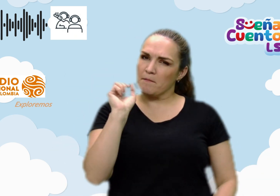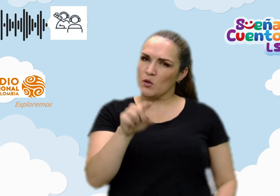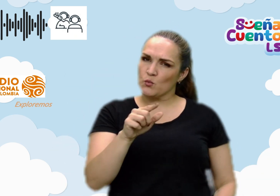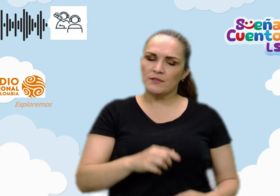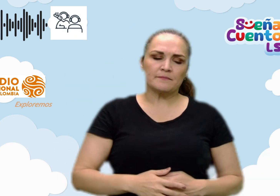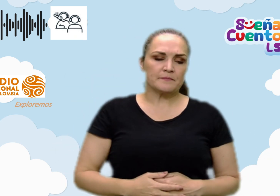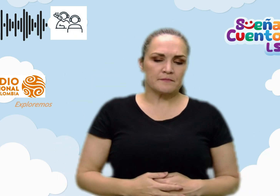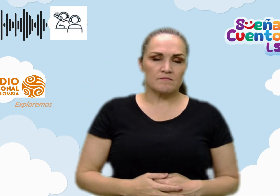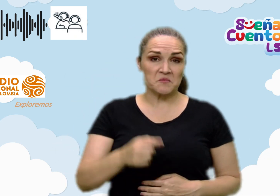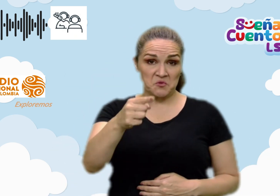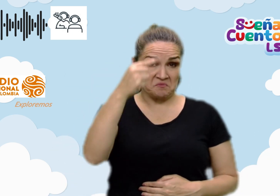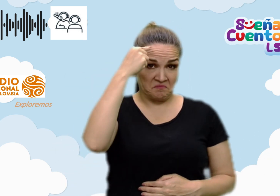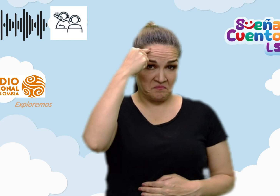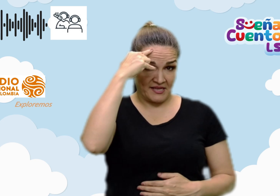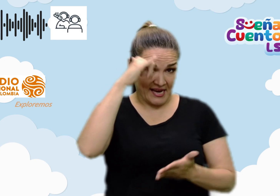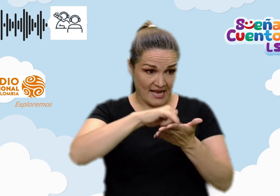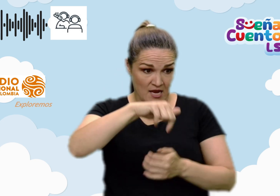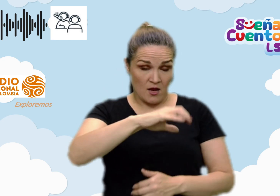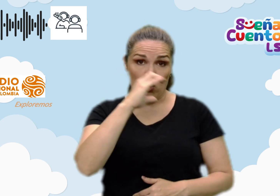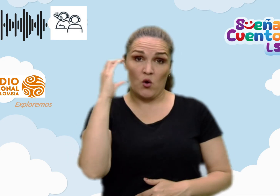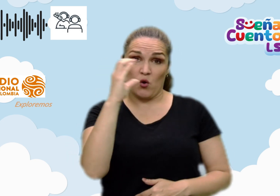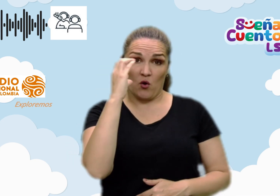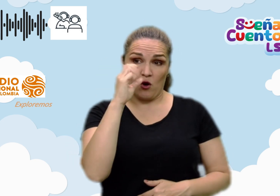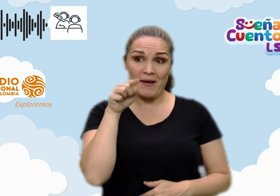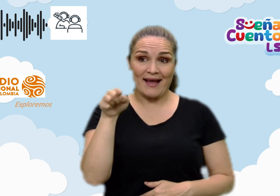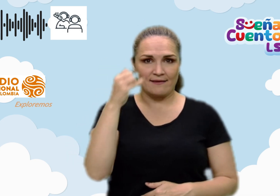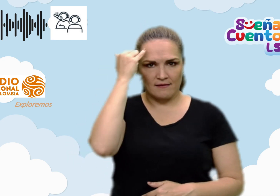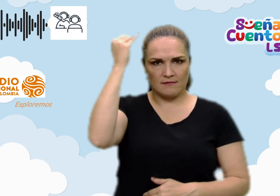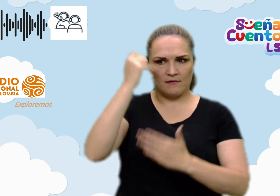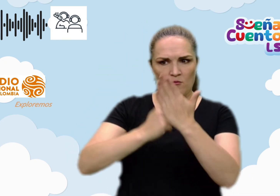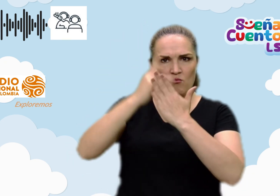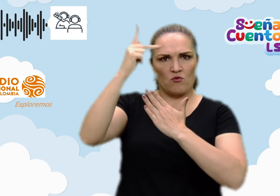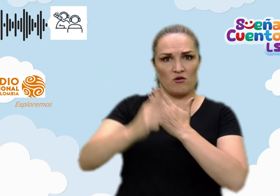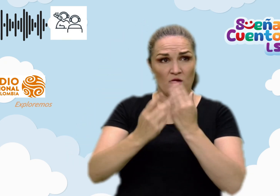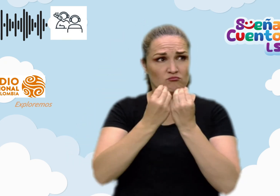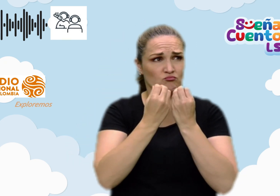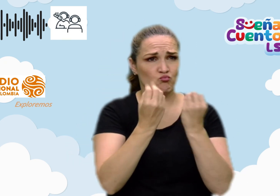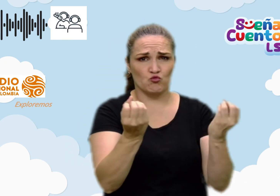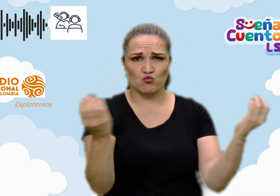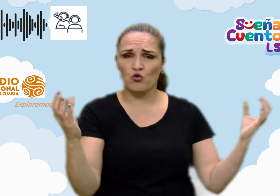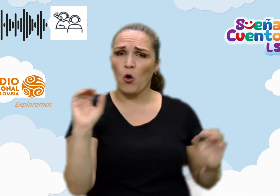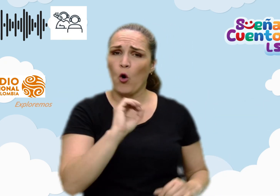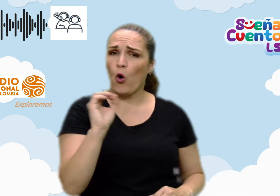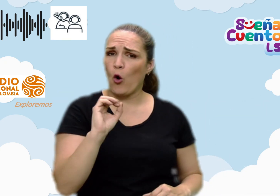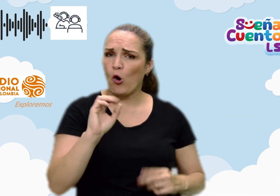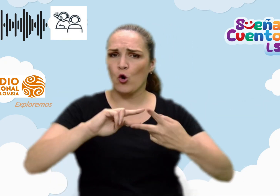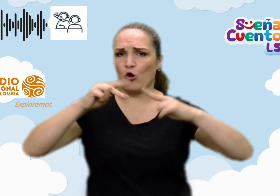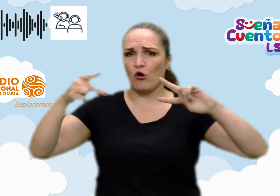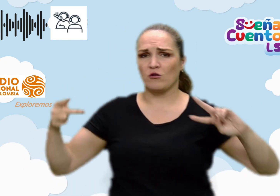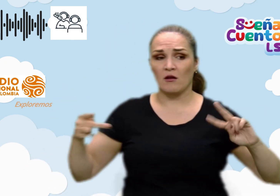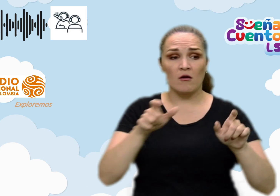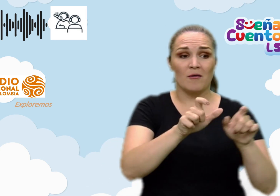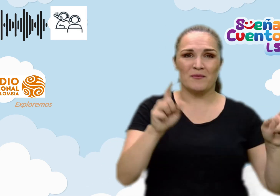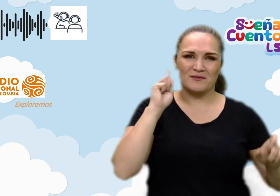Ok. Andrea, yo le quiero hacer una pregunta. ¿Usted cree que en Colombia este tipo de iniciativas abundan o